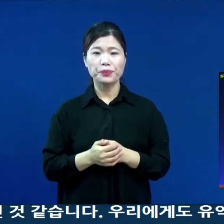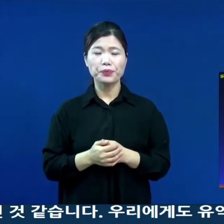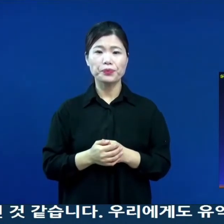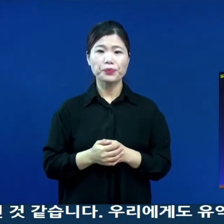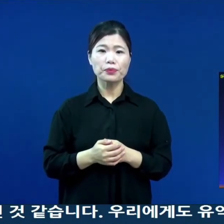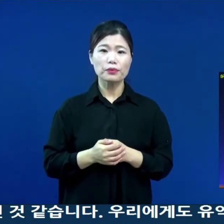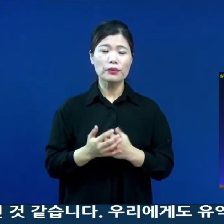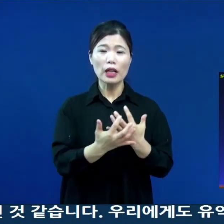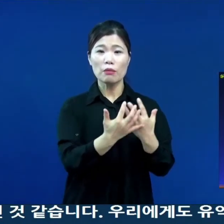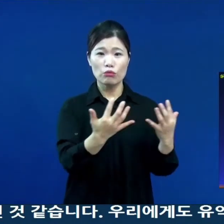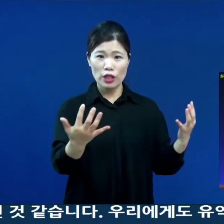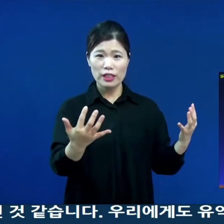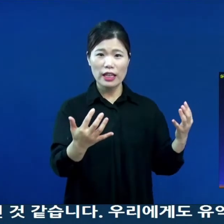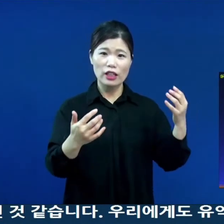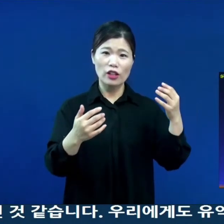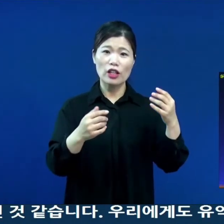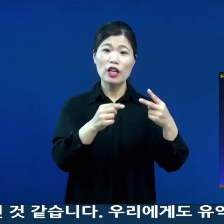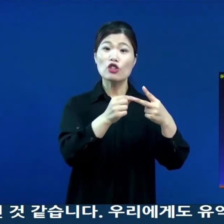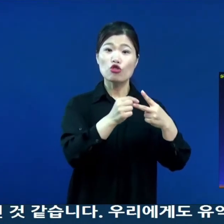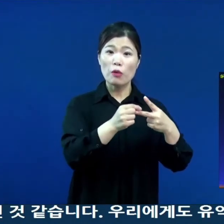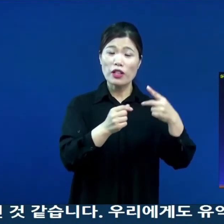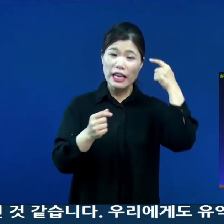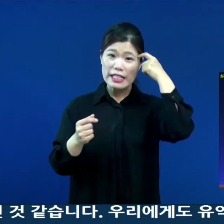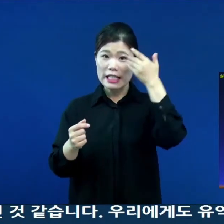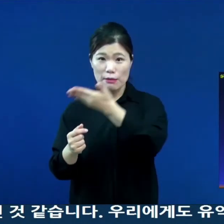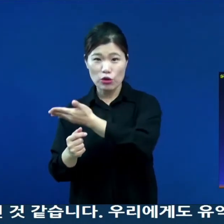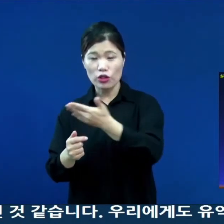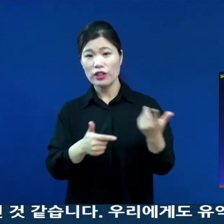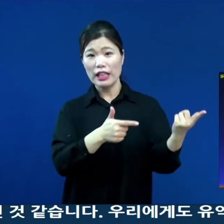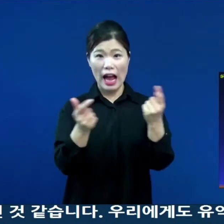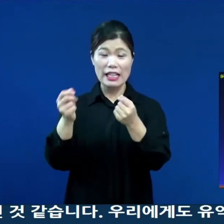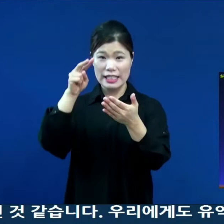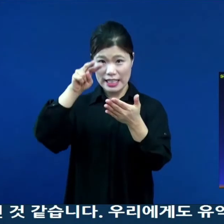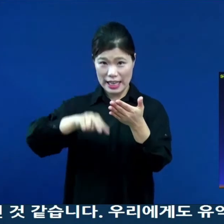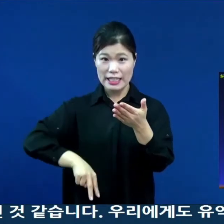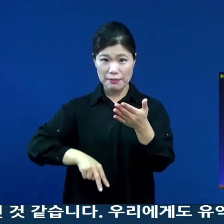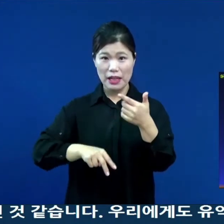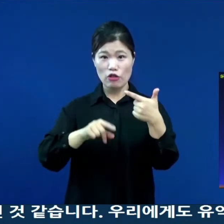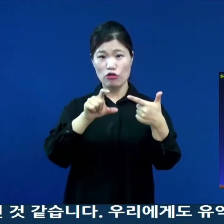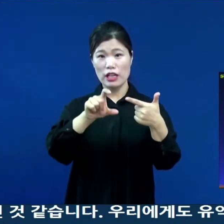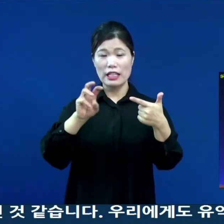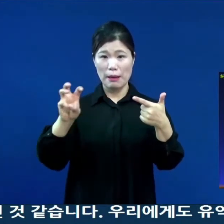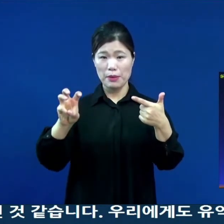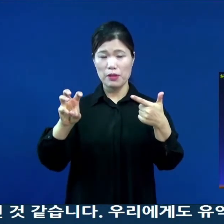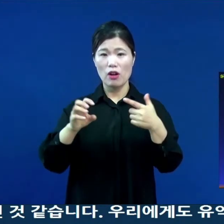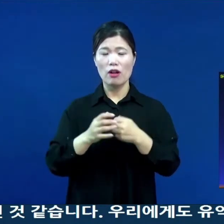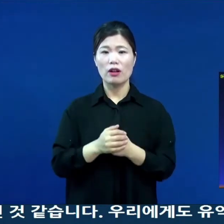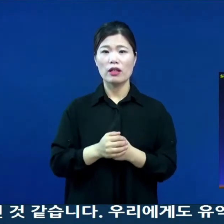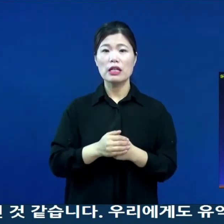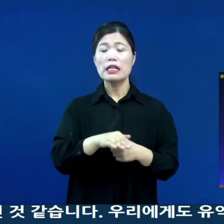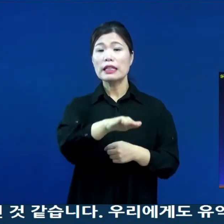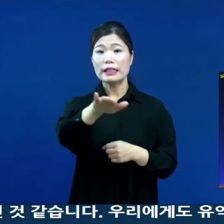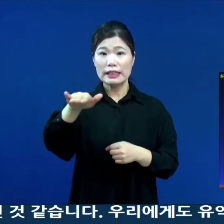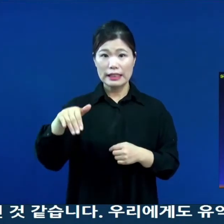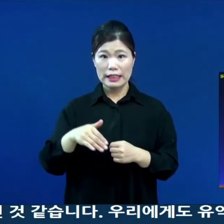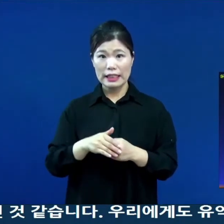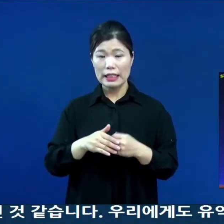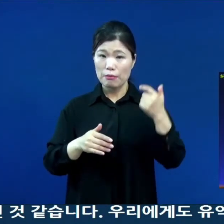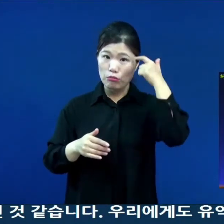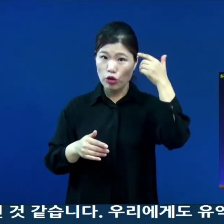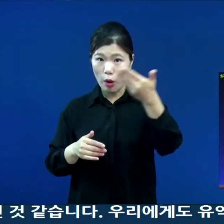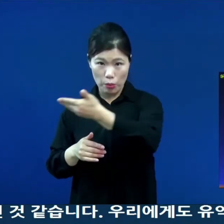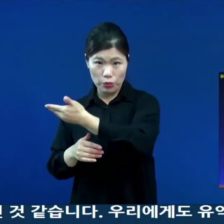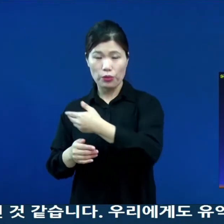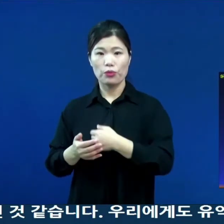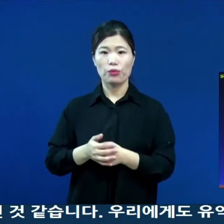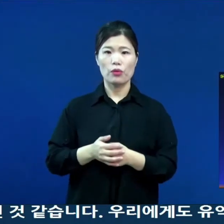무리들이 했던 두 번째 질문인데 또 같이 읽겠습니다. 준비되셨죠? 시작. 그들이 묻되